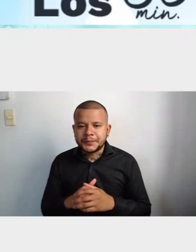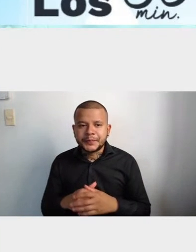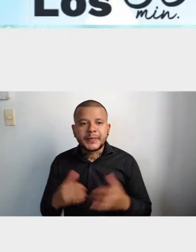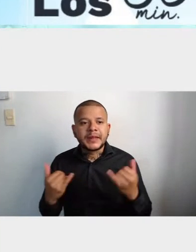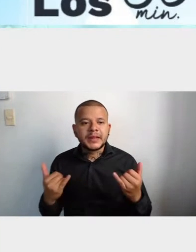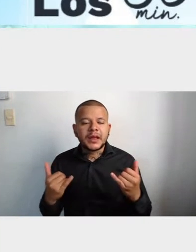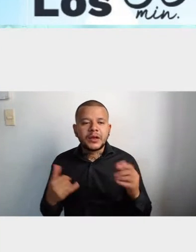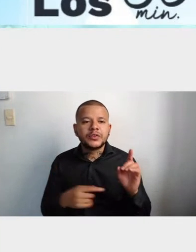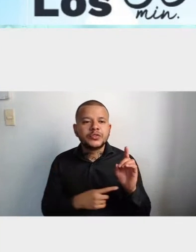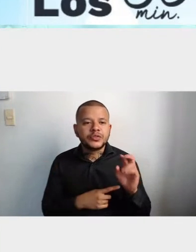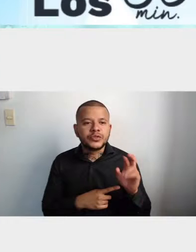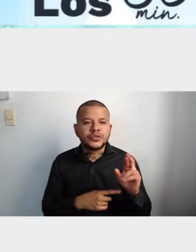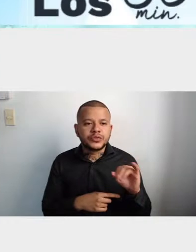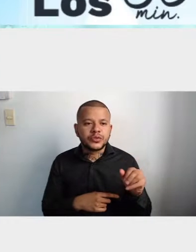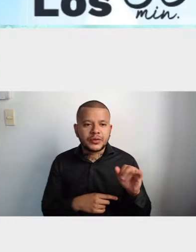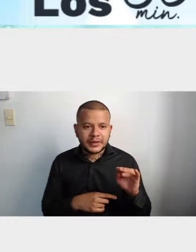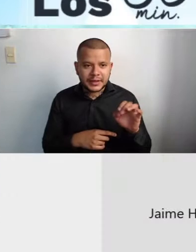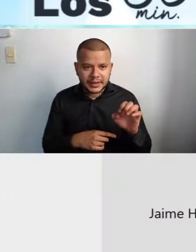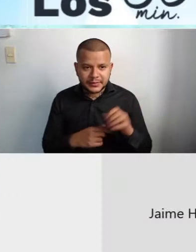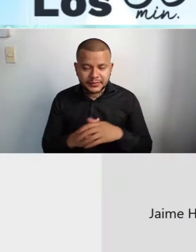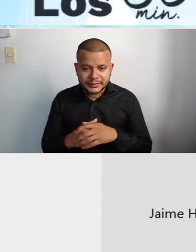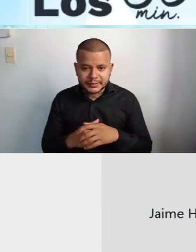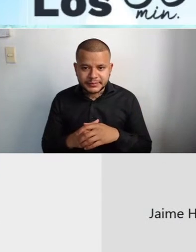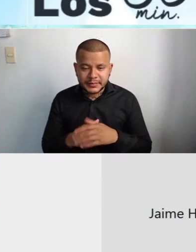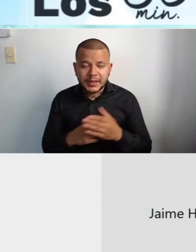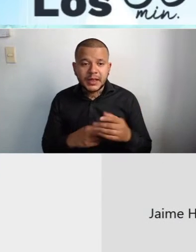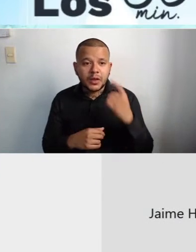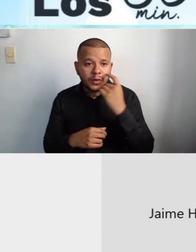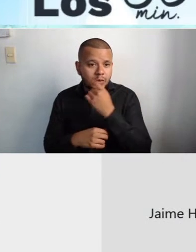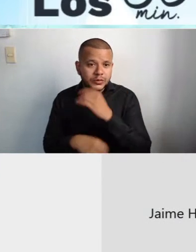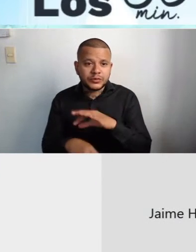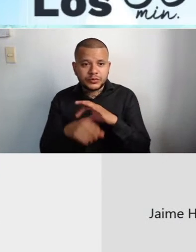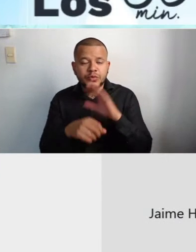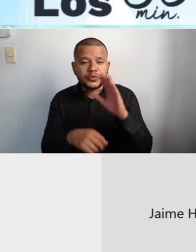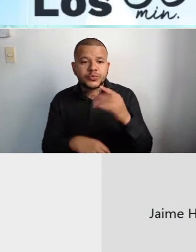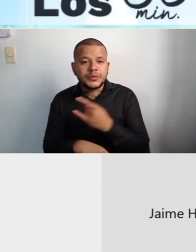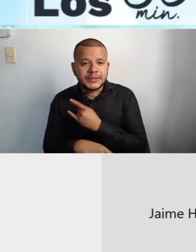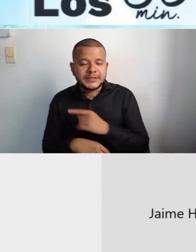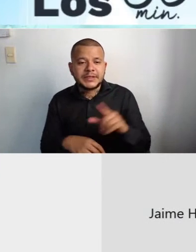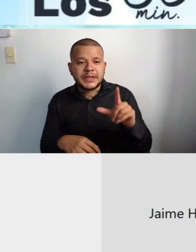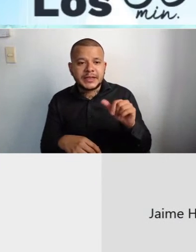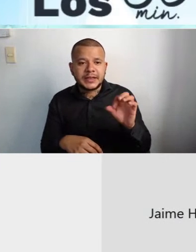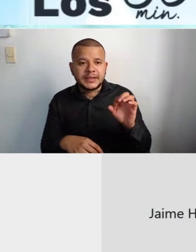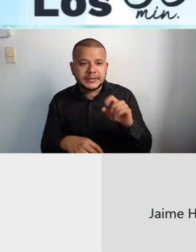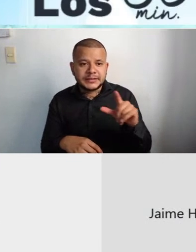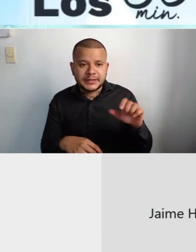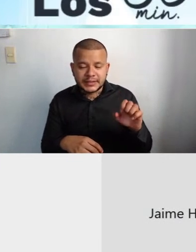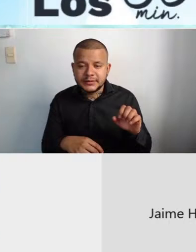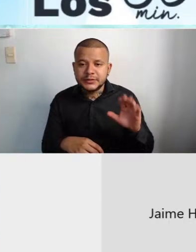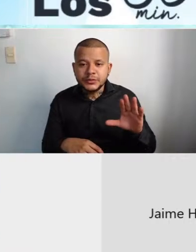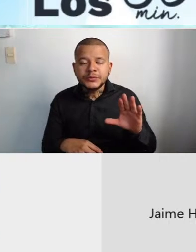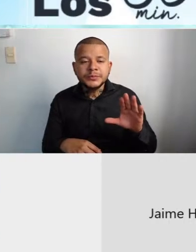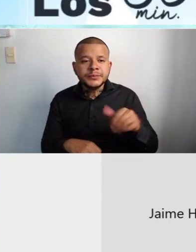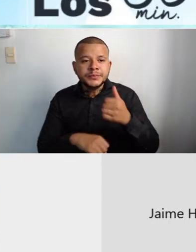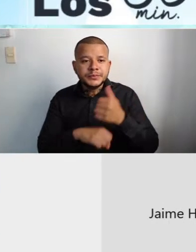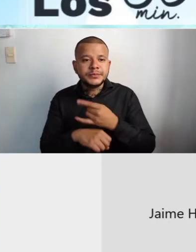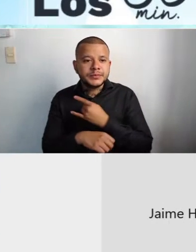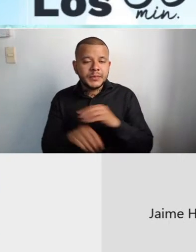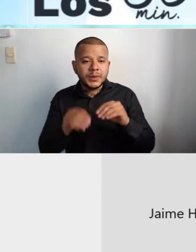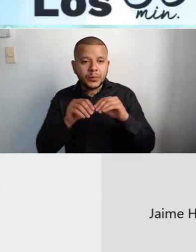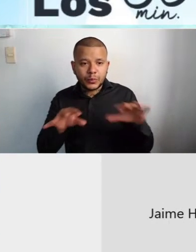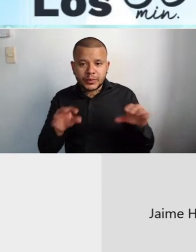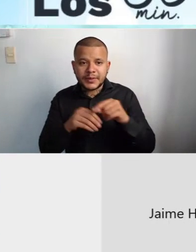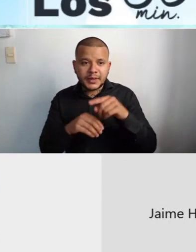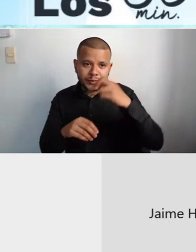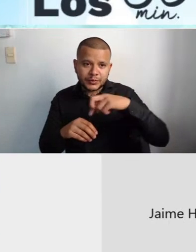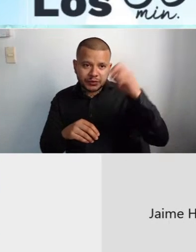doctor Jaime Humberto Vargas Tovar. Él es optómetra de la Universidad de La Salle, gerente de salud pública y es profesional en el área de